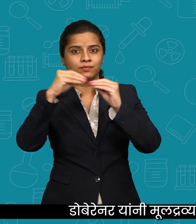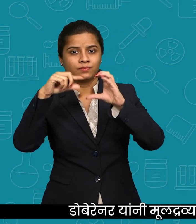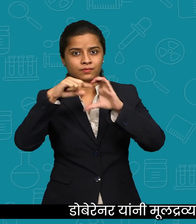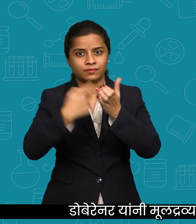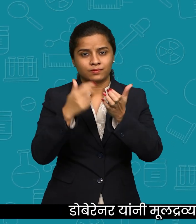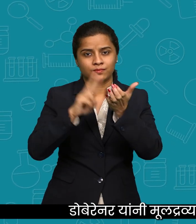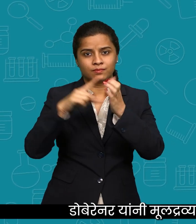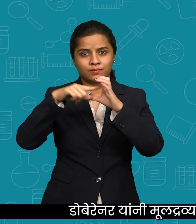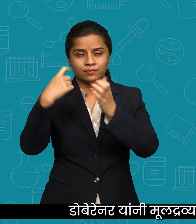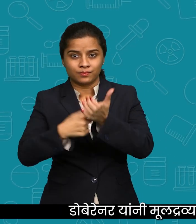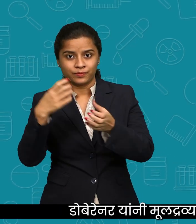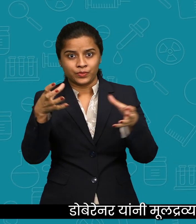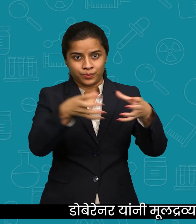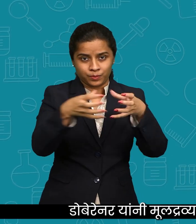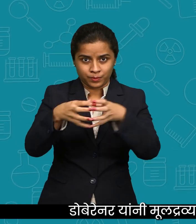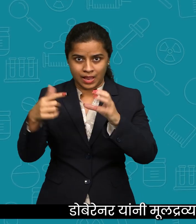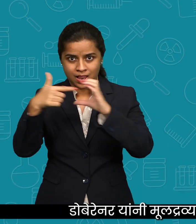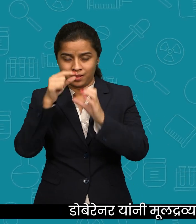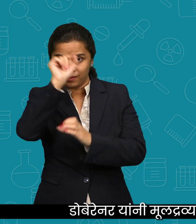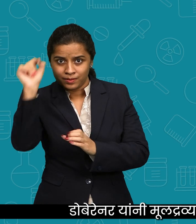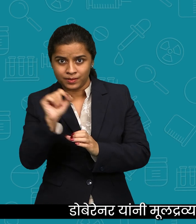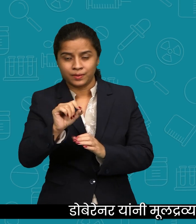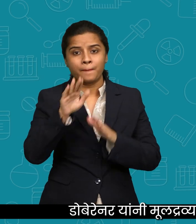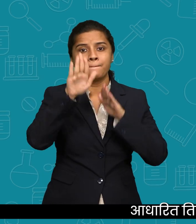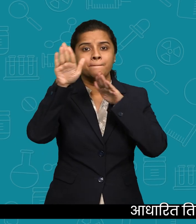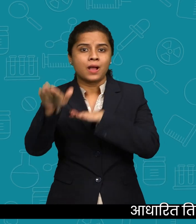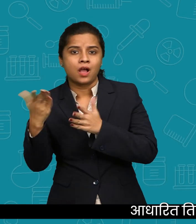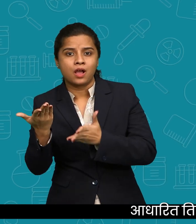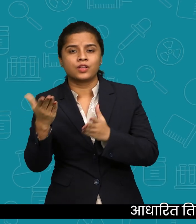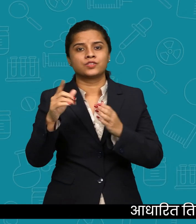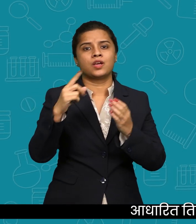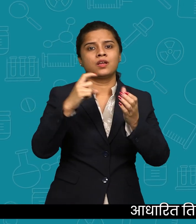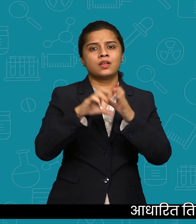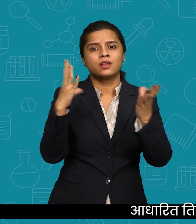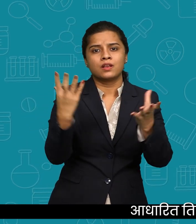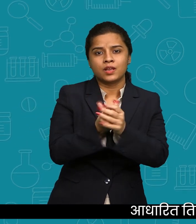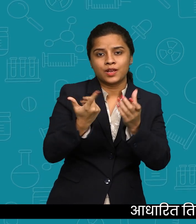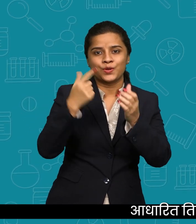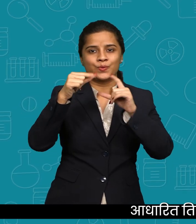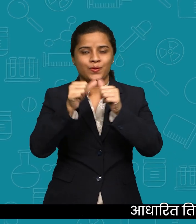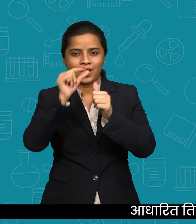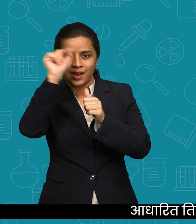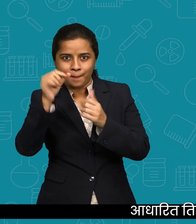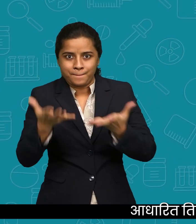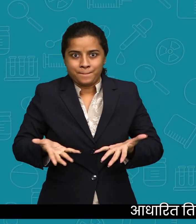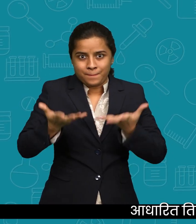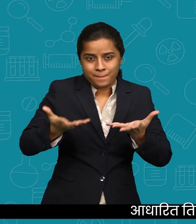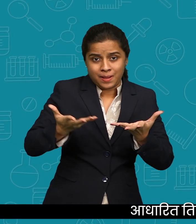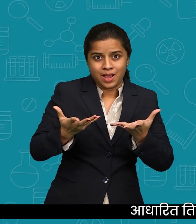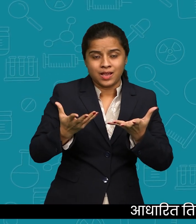डोबेरेनर यांनी मूलद्रव्यांचा त्यांचा सापेक्ष आण्विक वस्तुमानावर आधारित तिघांच्या गटात त्रिक विभागले.